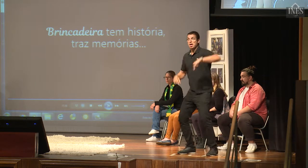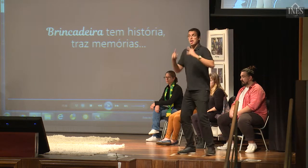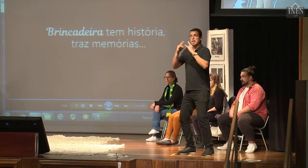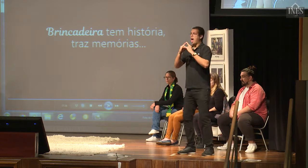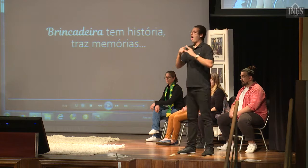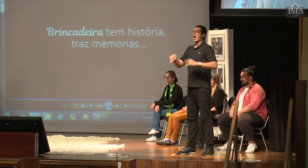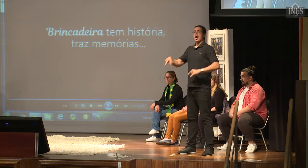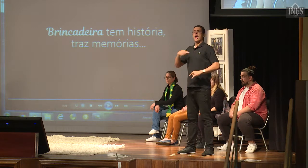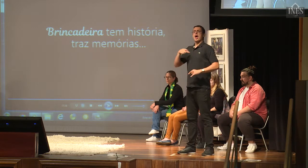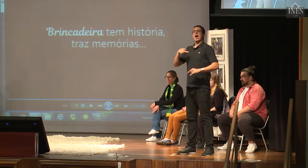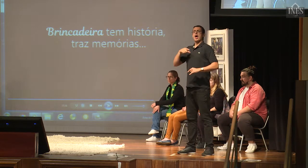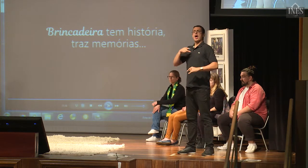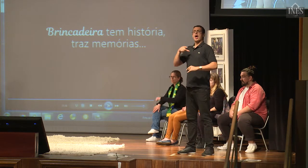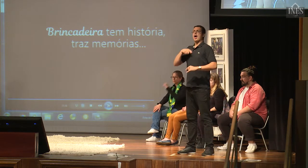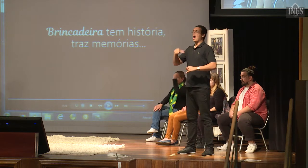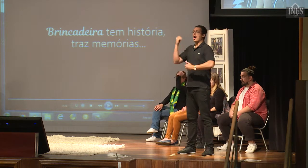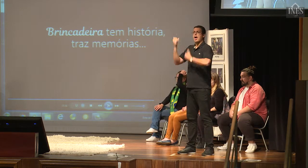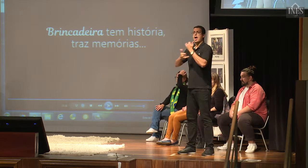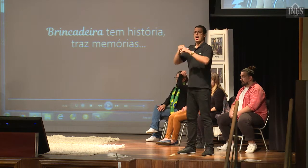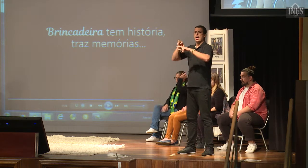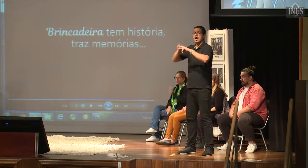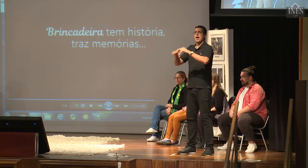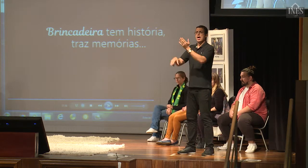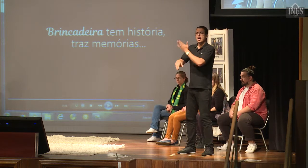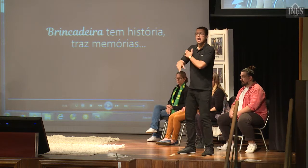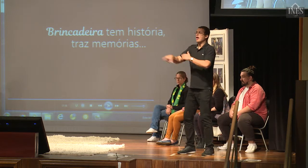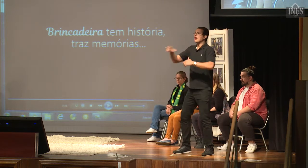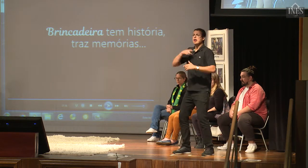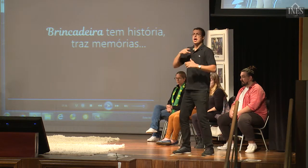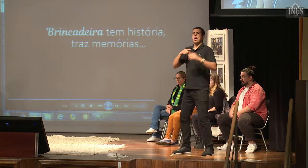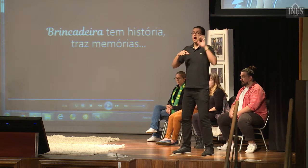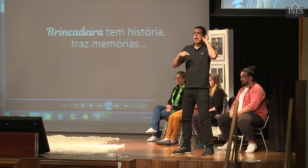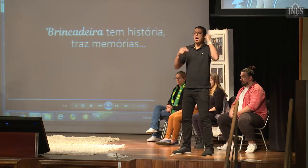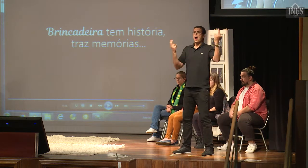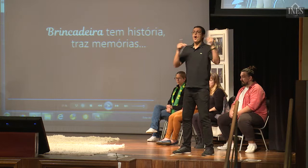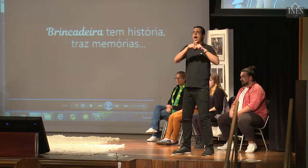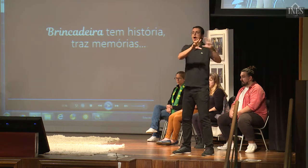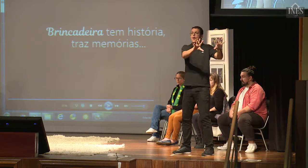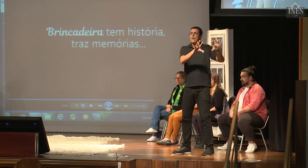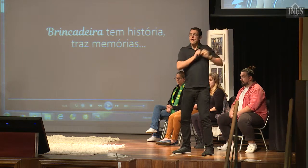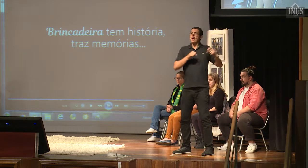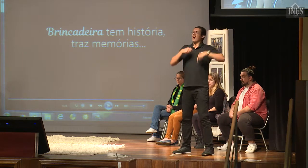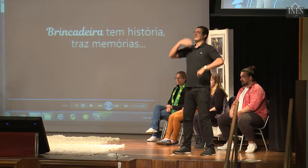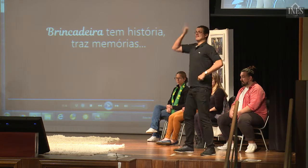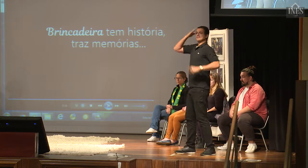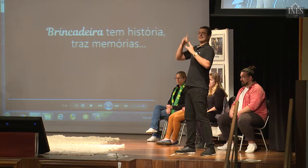Né? Aí, quando eu cheguei aqui no INES, aí eu vi todas as brincadeiras, mesmo a brincadeira que tinha lá com os ouvintes, né, e eu adquiri toda